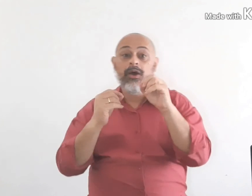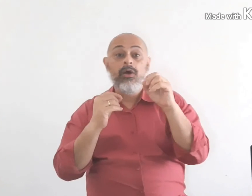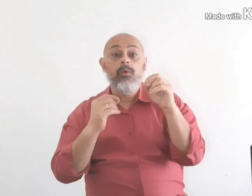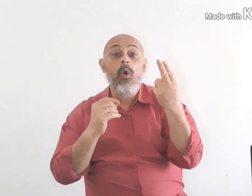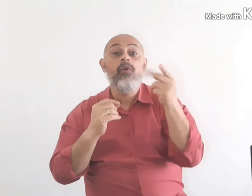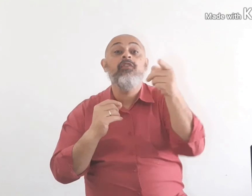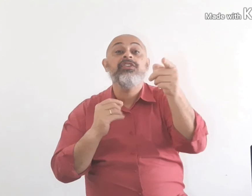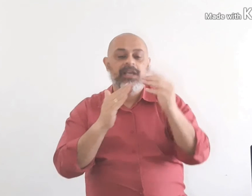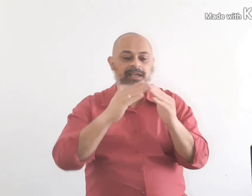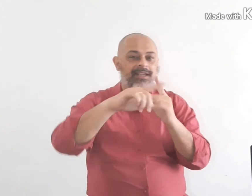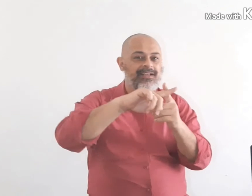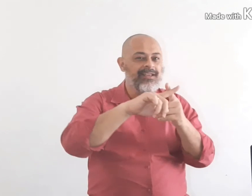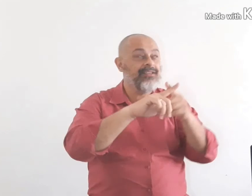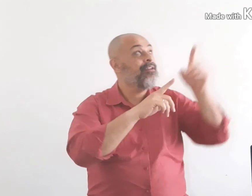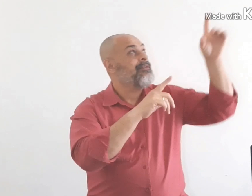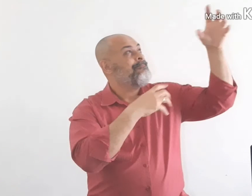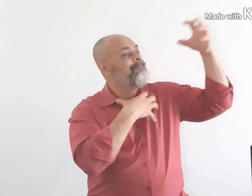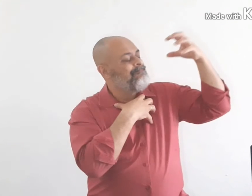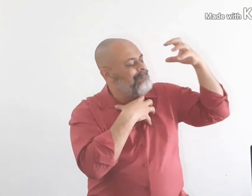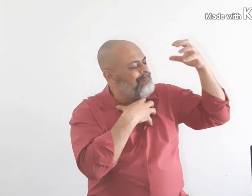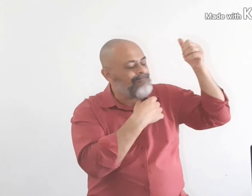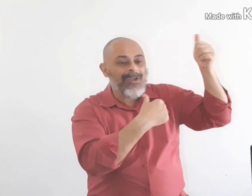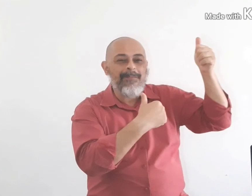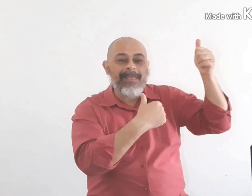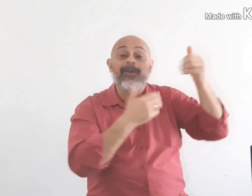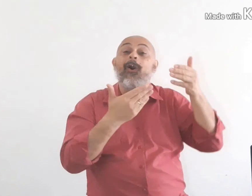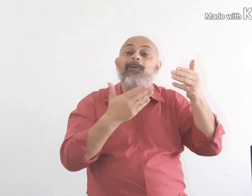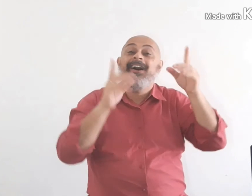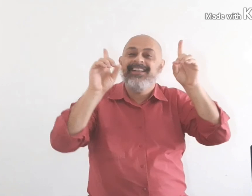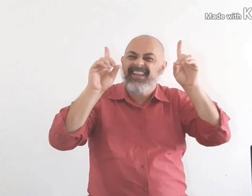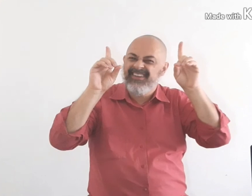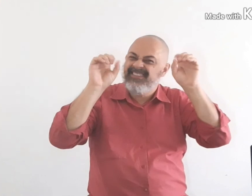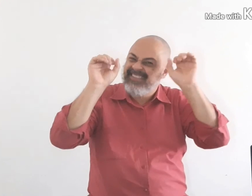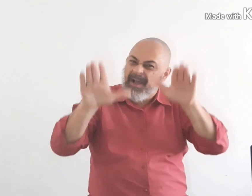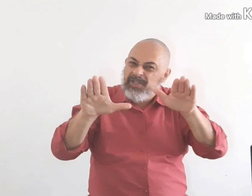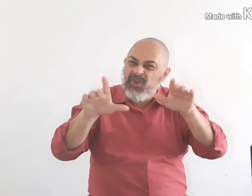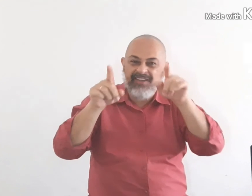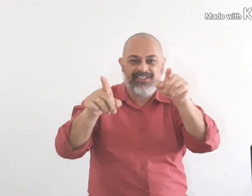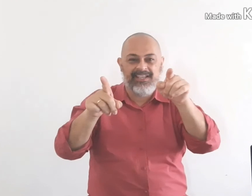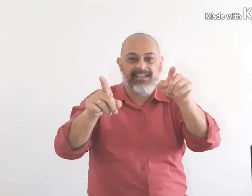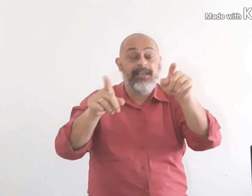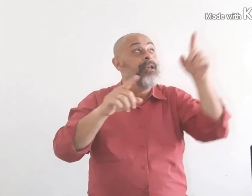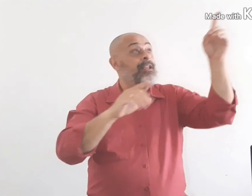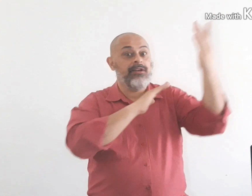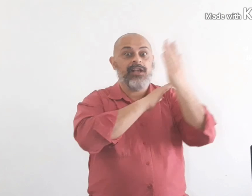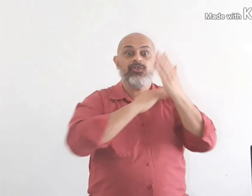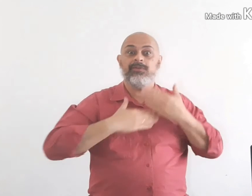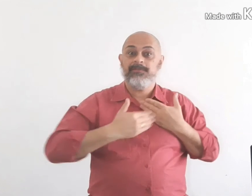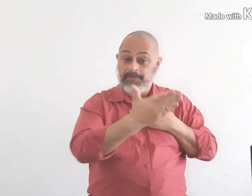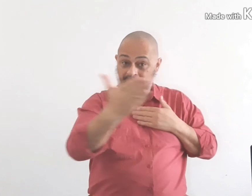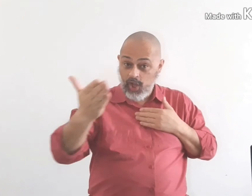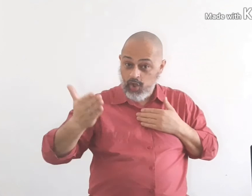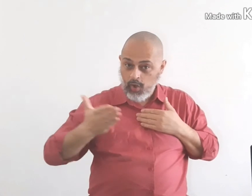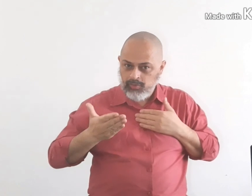Senhor na beleza da sua santidade? Que Deus nos abençoe e nos ajude a continuarmos sendo uma igreja